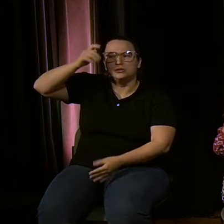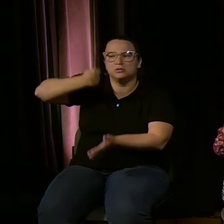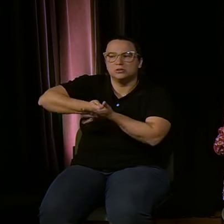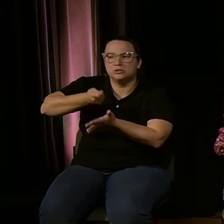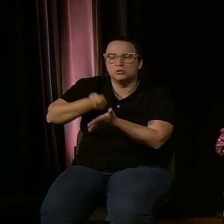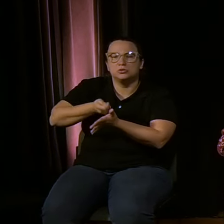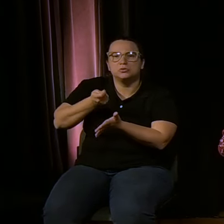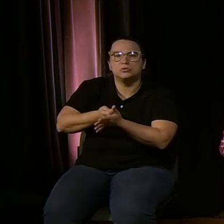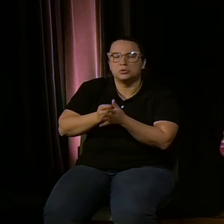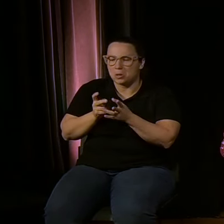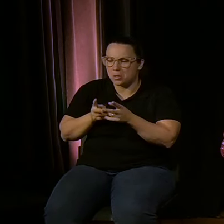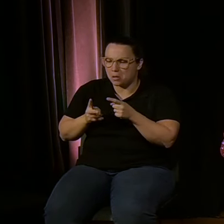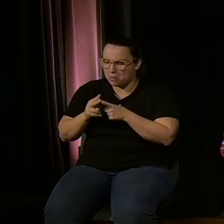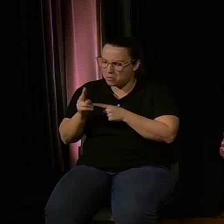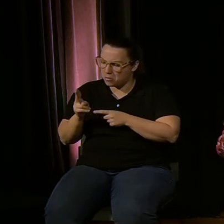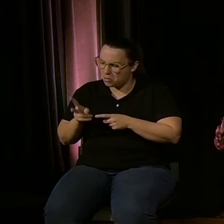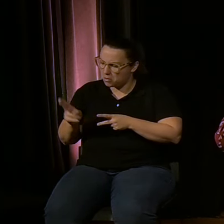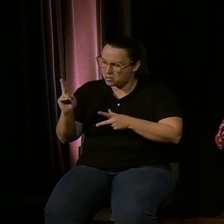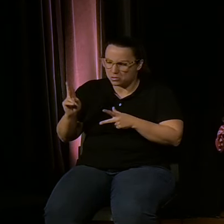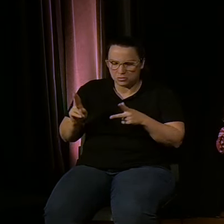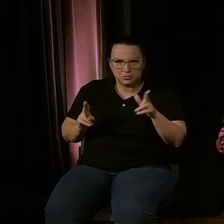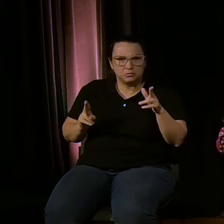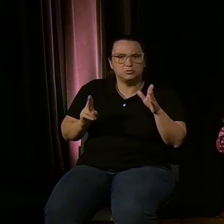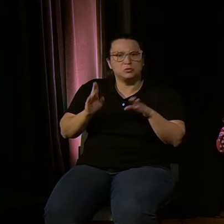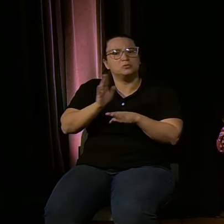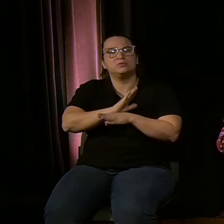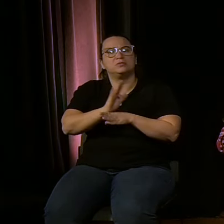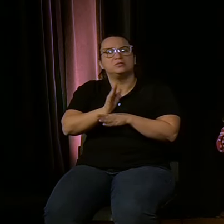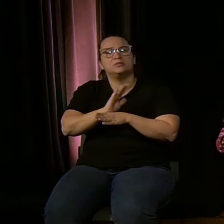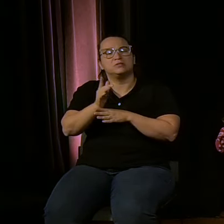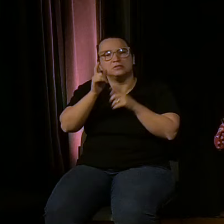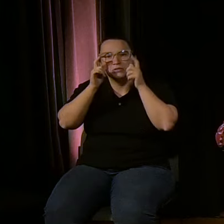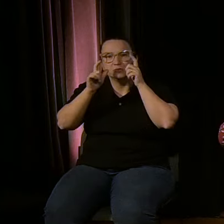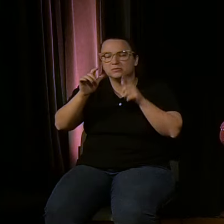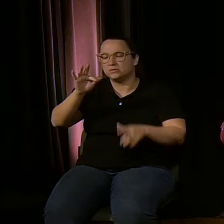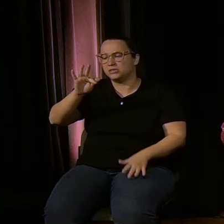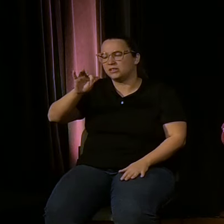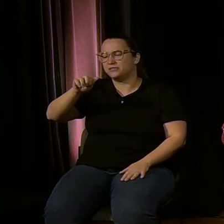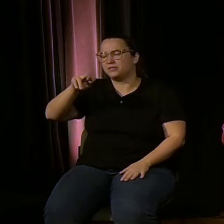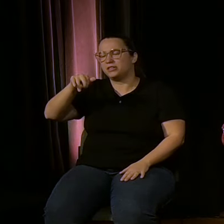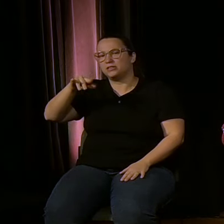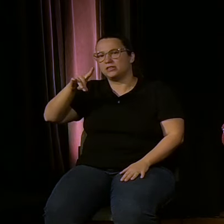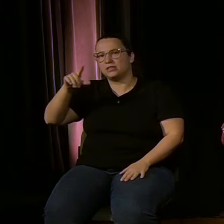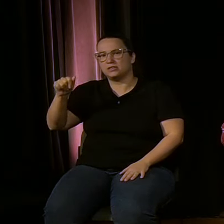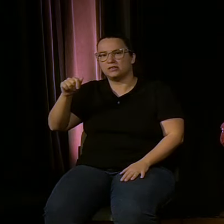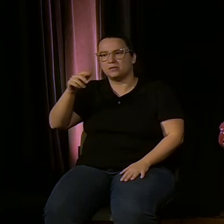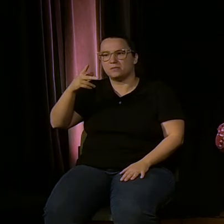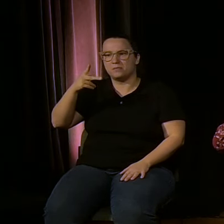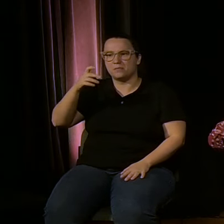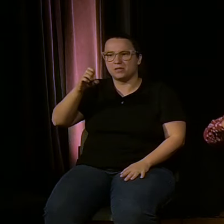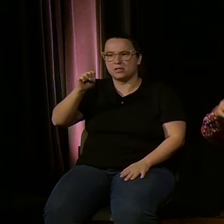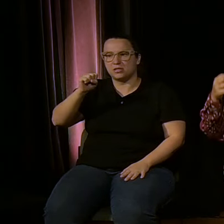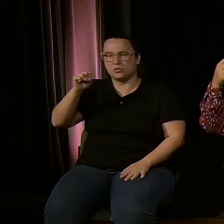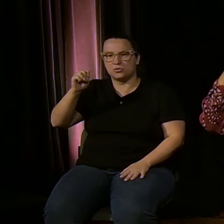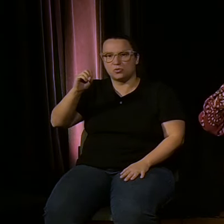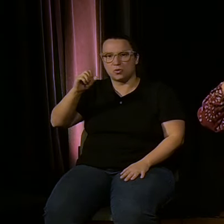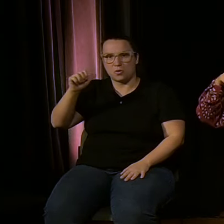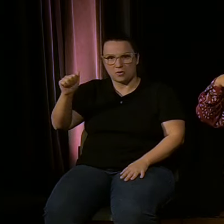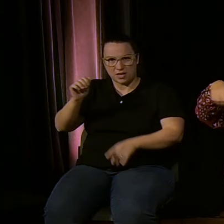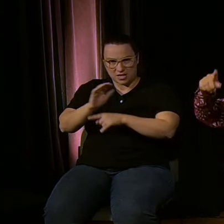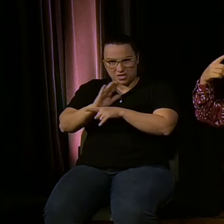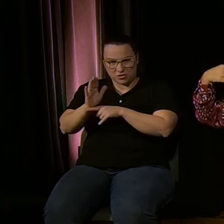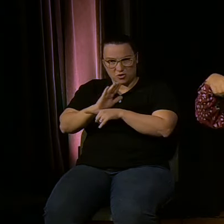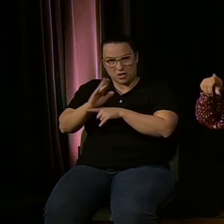cortar esse filme, né? Tem um filme interessantíssimo da Fernanda Pessoa, que é Histórias que o Cinema Não Contava, né? Que